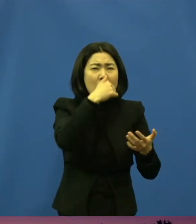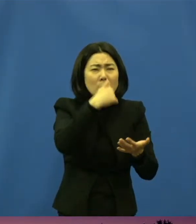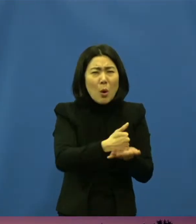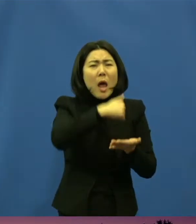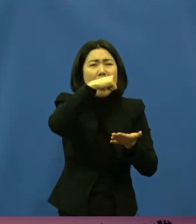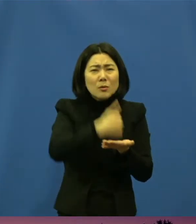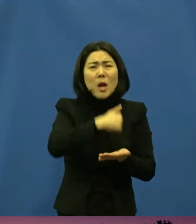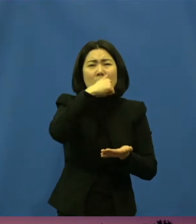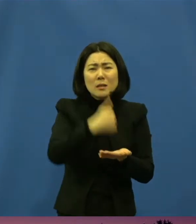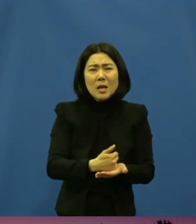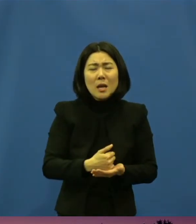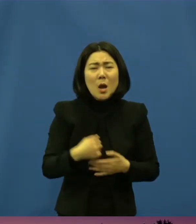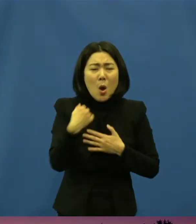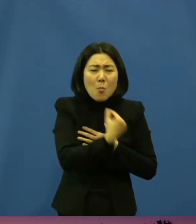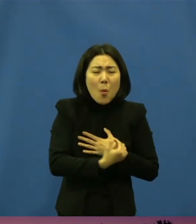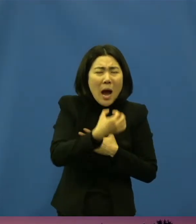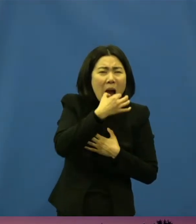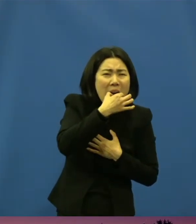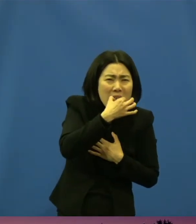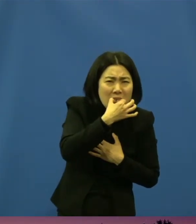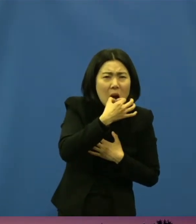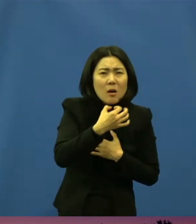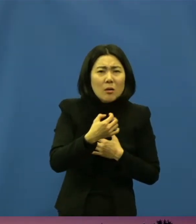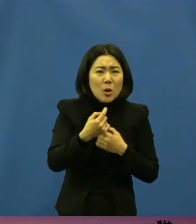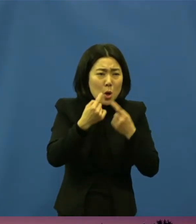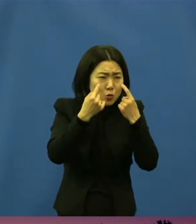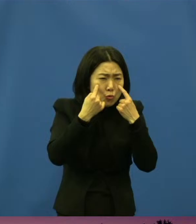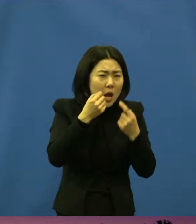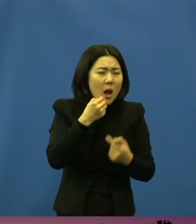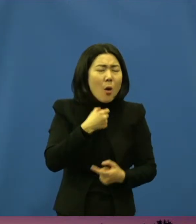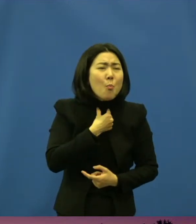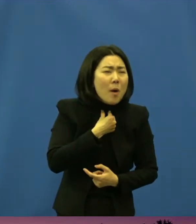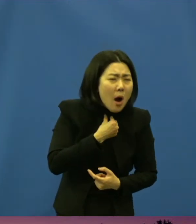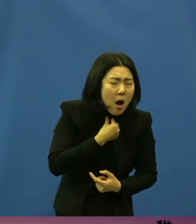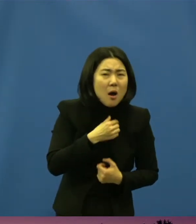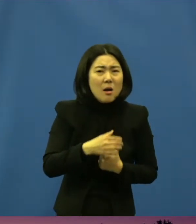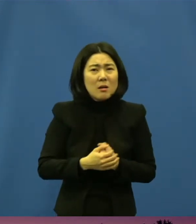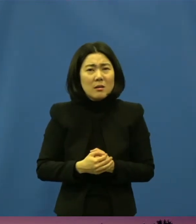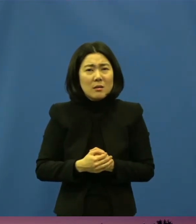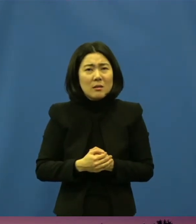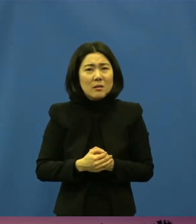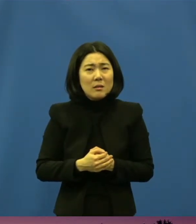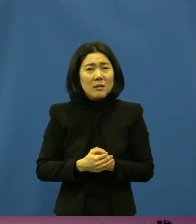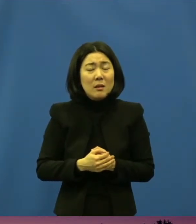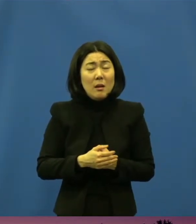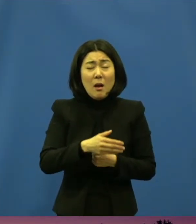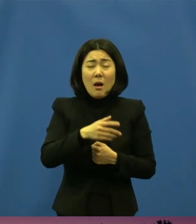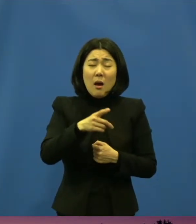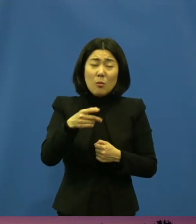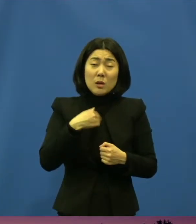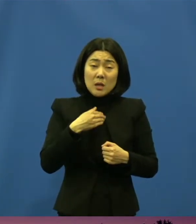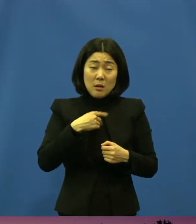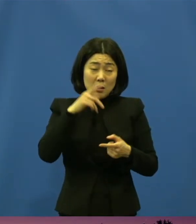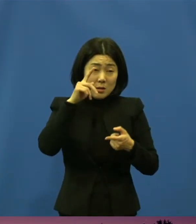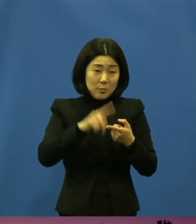이 육신의 정욕은 우리를 잠시도 멈추지 못하게 한다. 그대로 두면 우리를 어디로 데리고 갈지 아무도 몰라요.